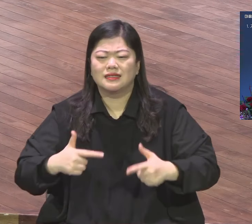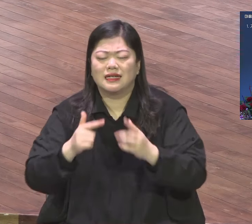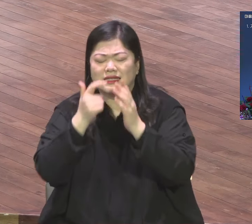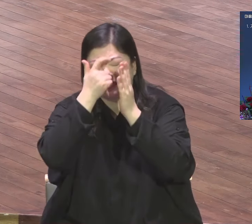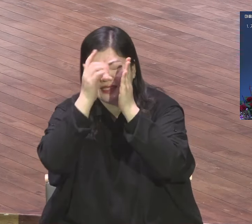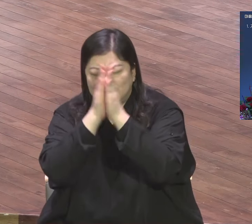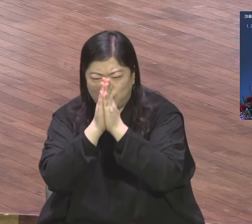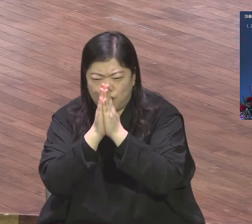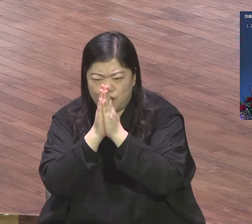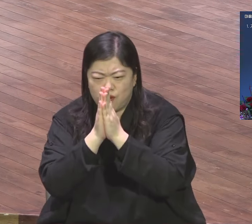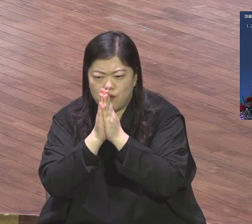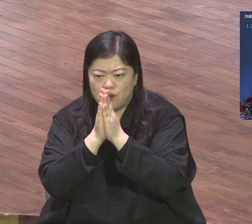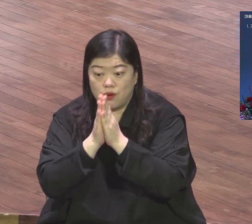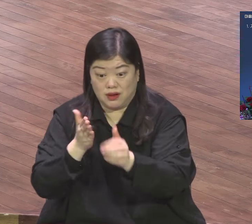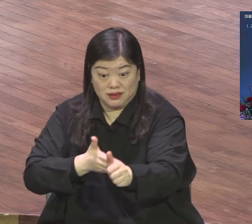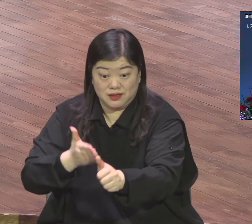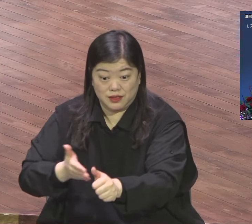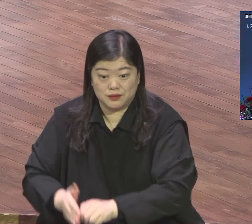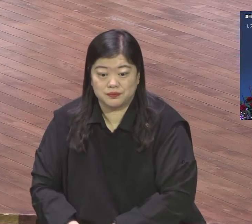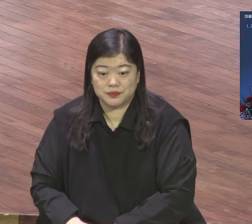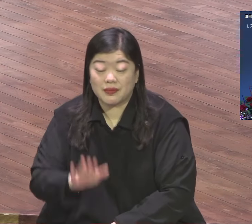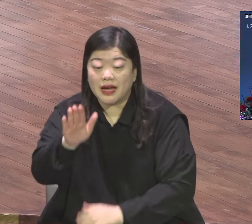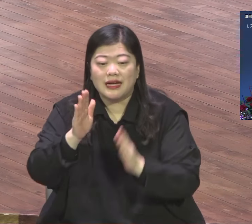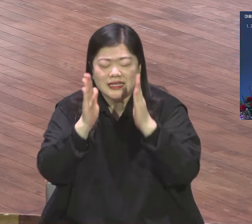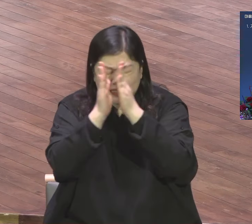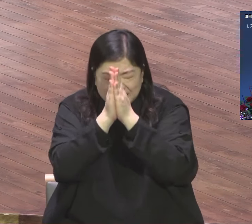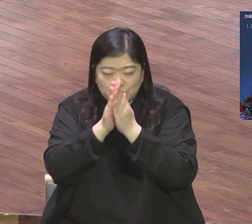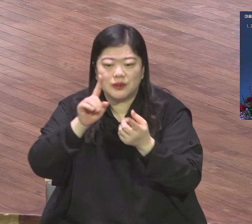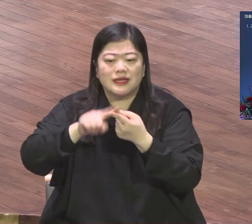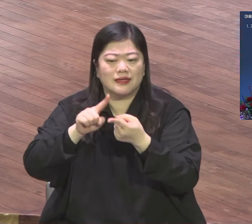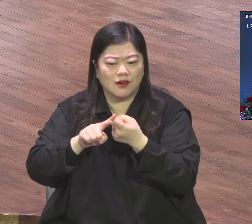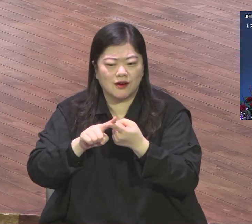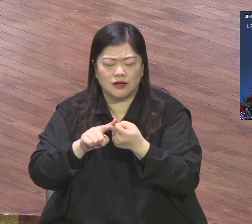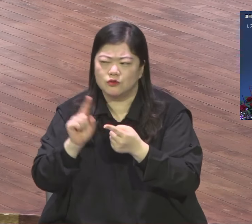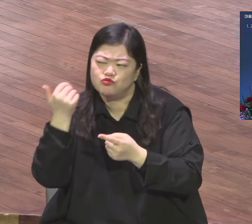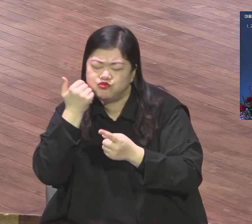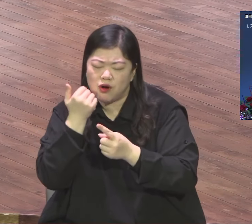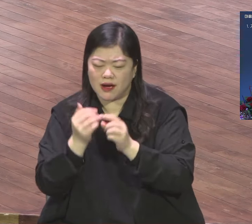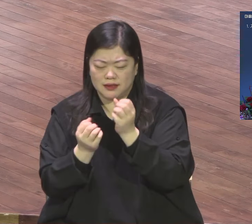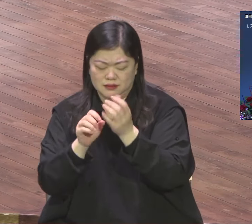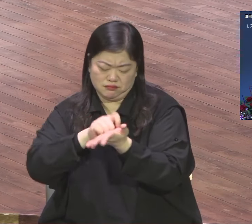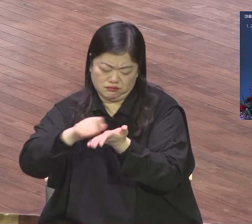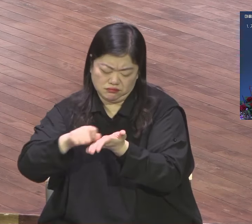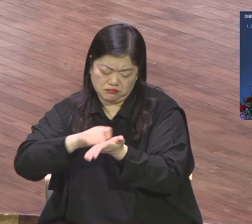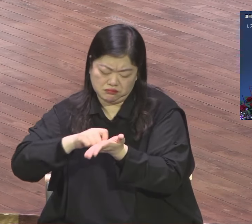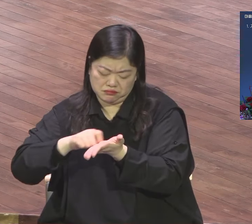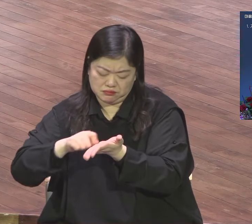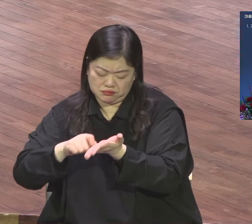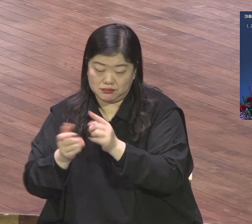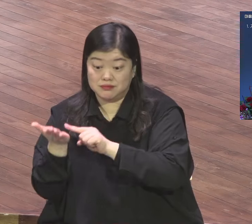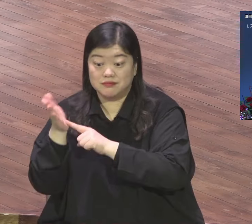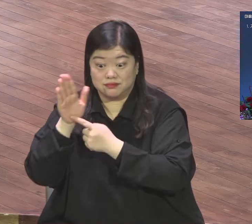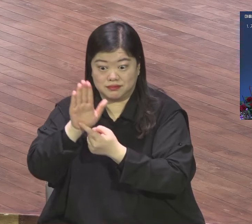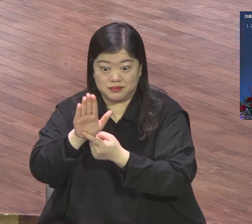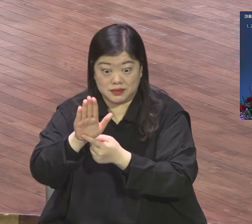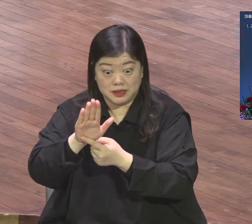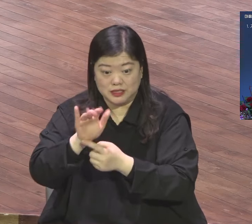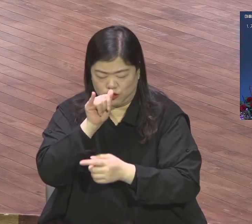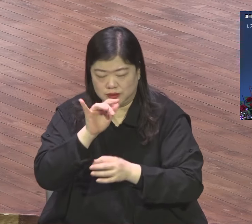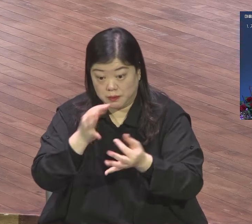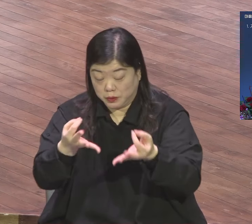기도에 대한 몇 가지 글이 있는데요. 아주 중요한 의미가 있기 때문에 조금 깁니다. 잘